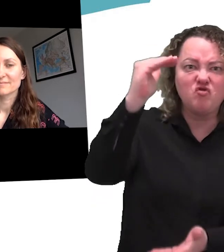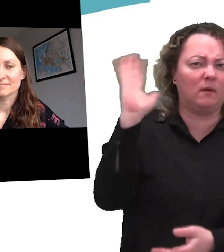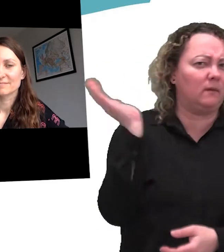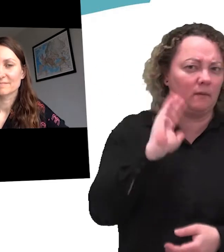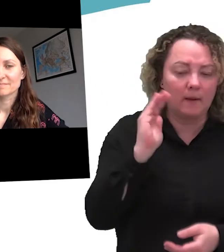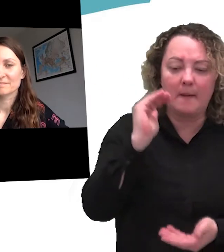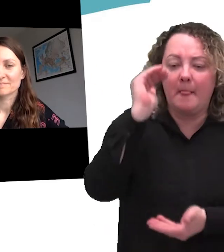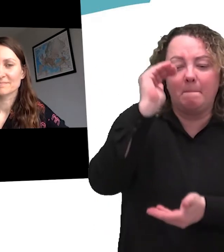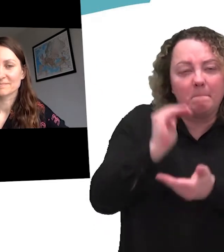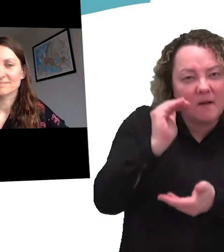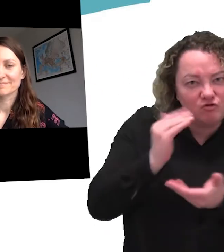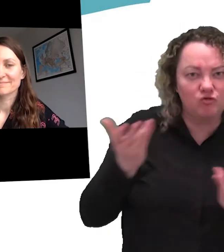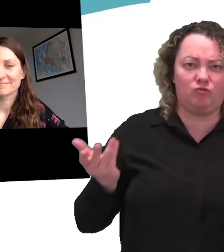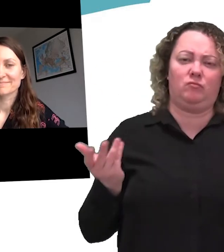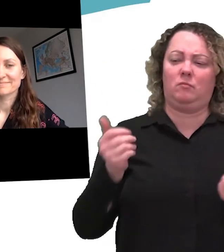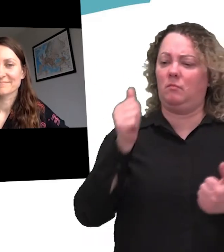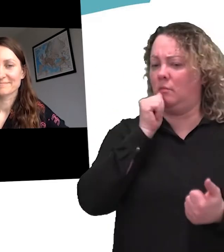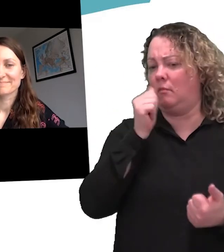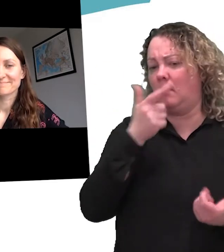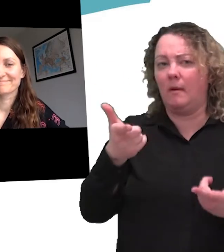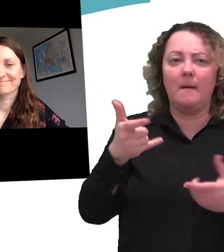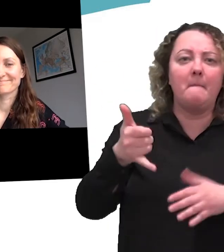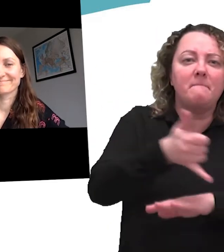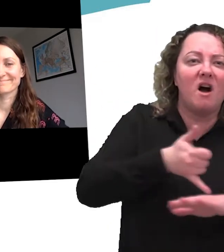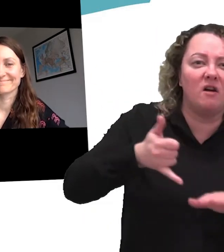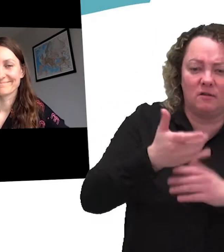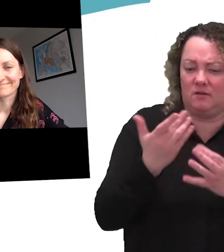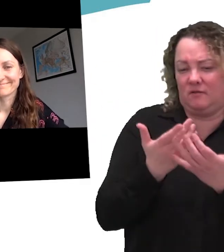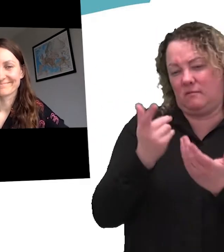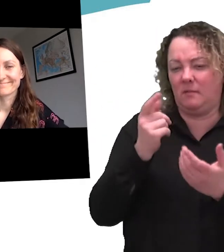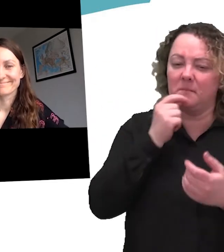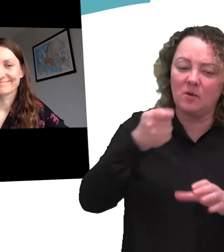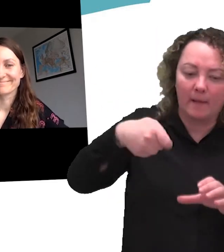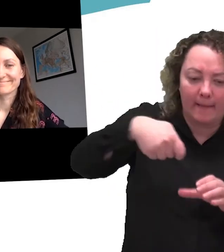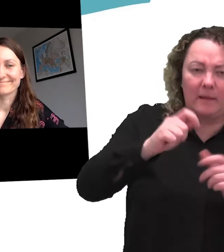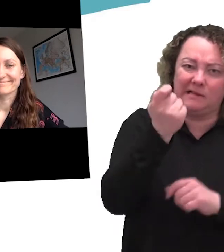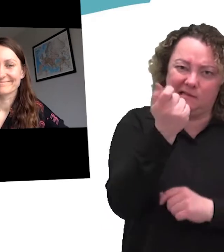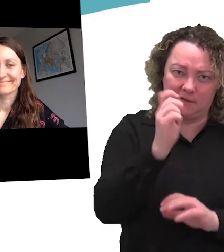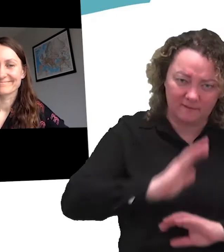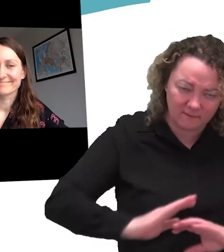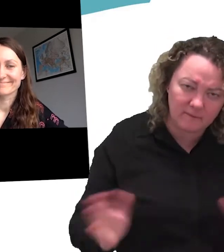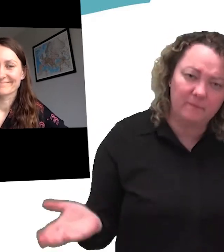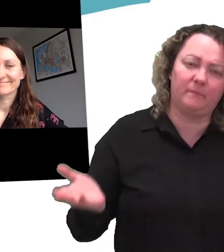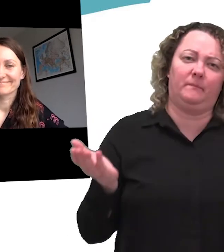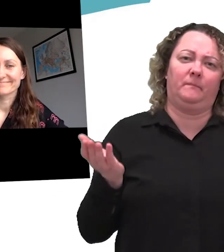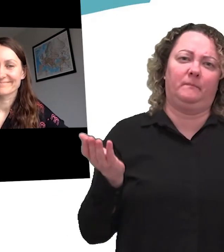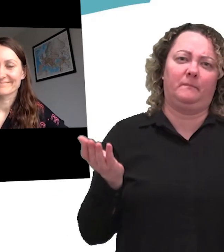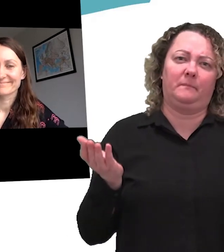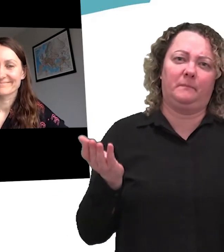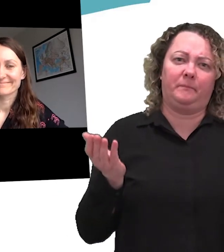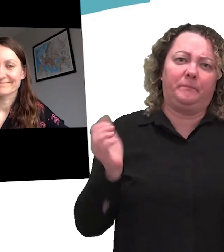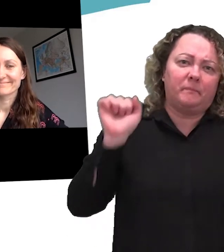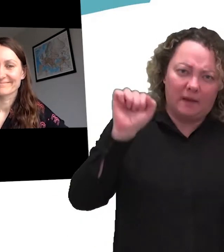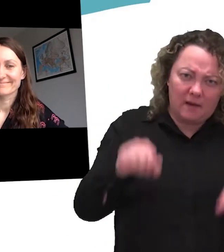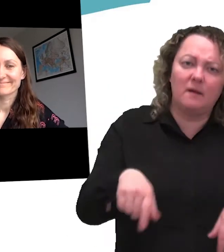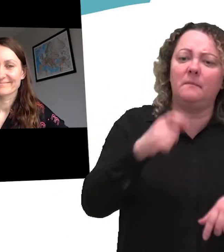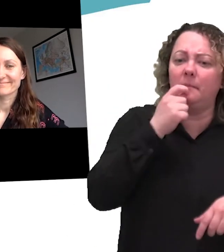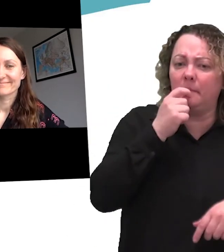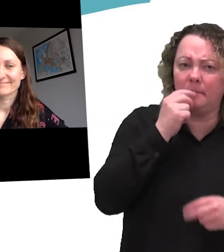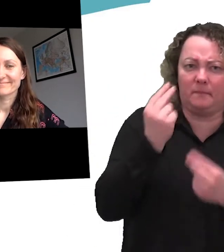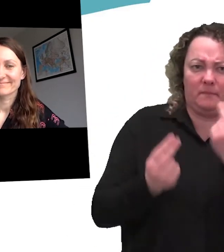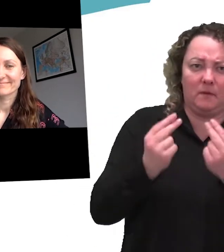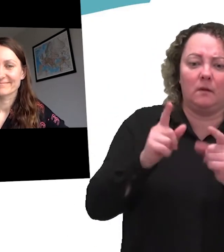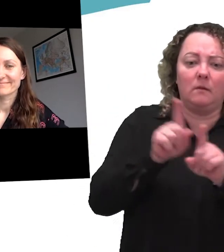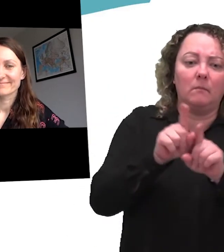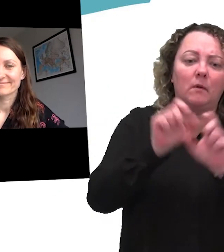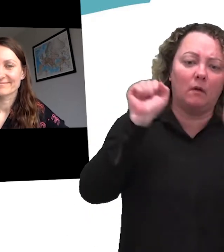ten tikrai ne ypač tyras alyvuogių aliejus. Tai mes tada tą žalą sumažinsim. Arba